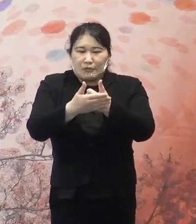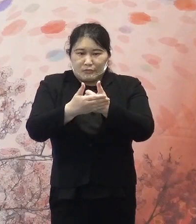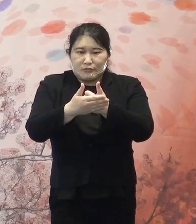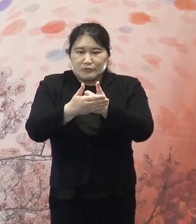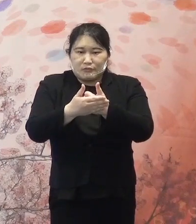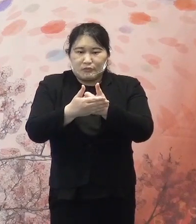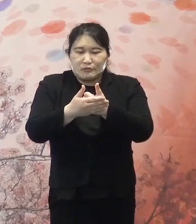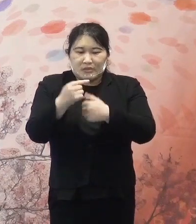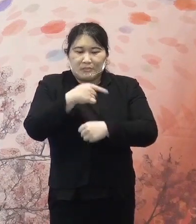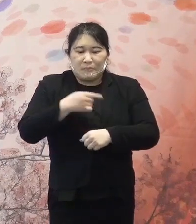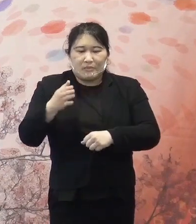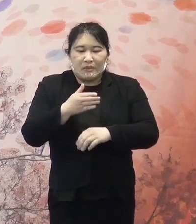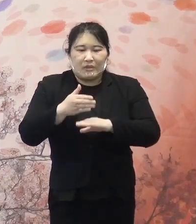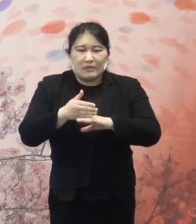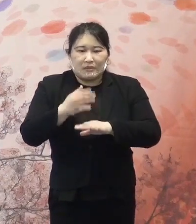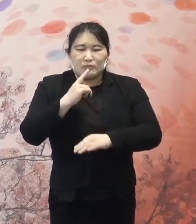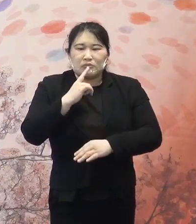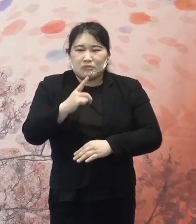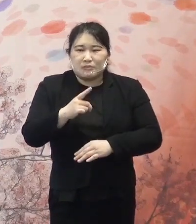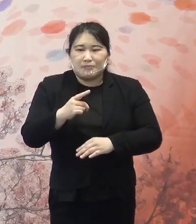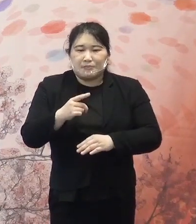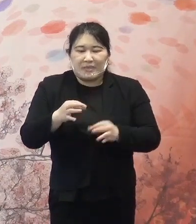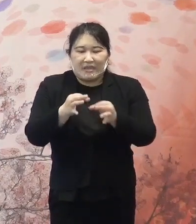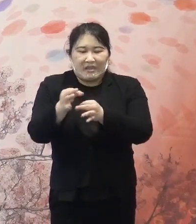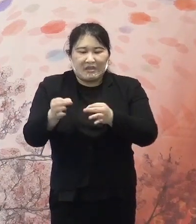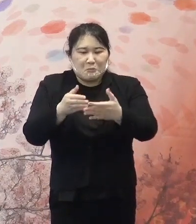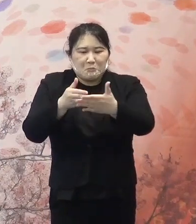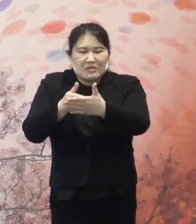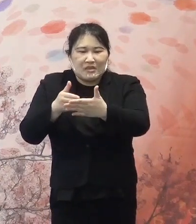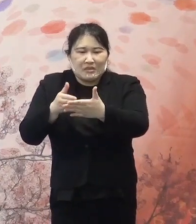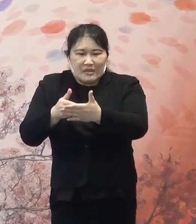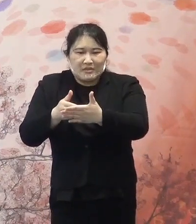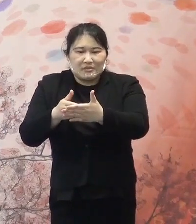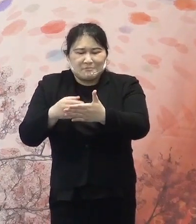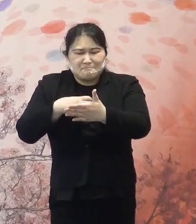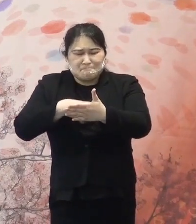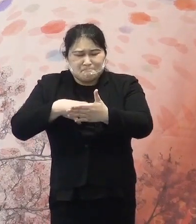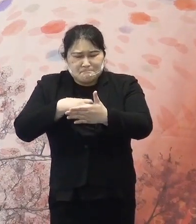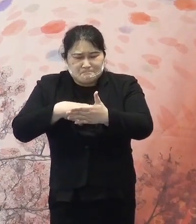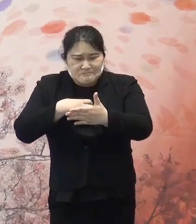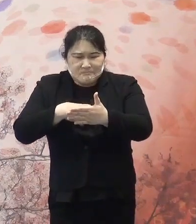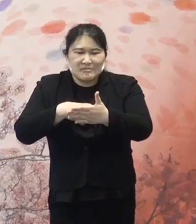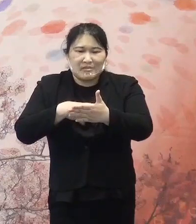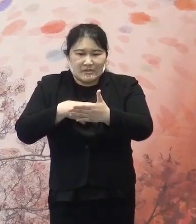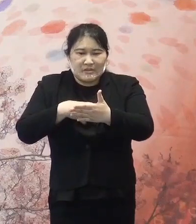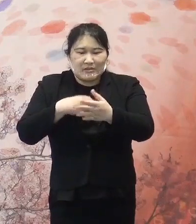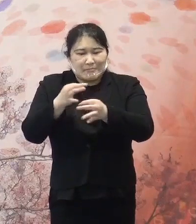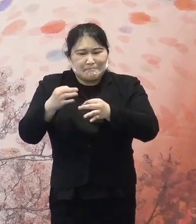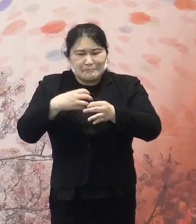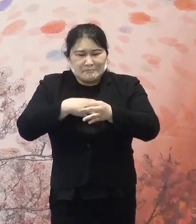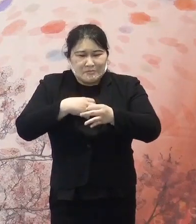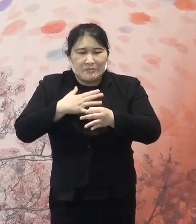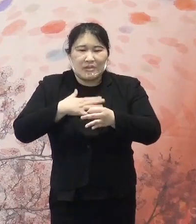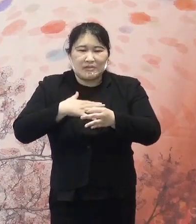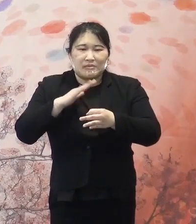を申し上げたいと思います。やはり営業制限という形、いわゆる痛みを伴う形ですけれども、この